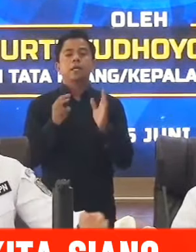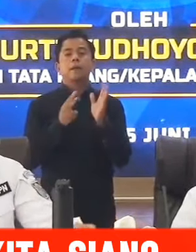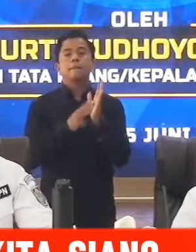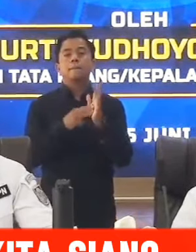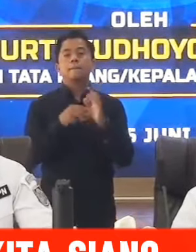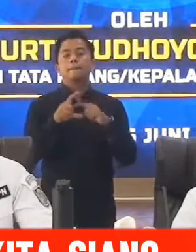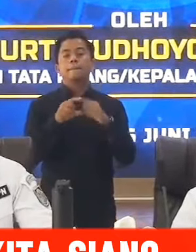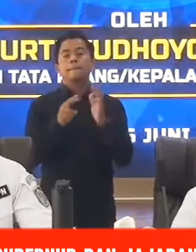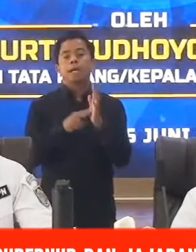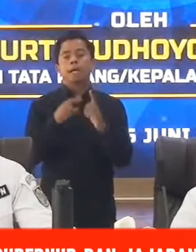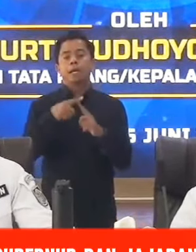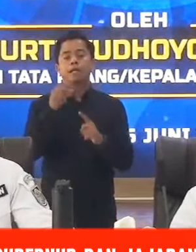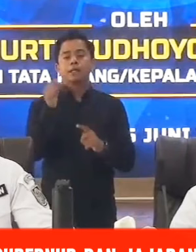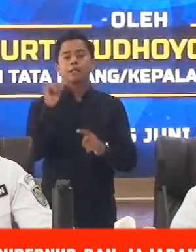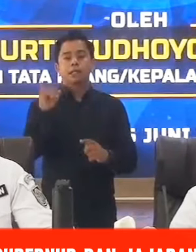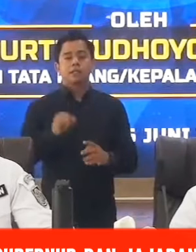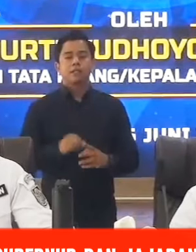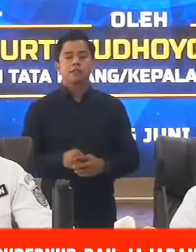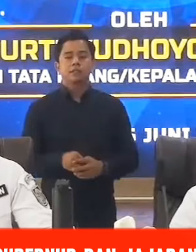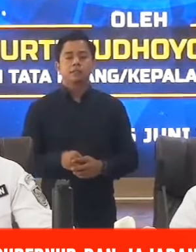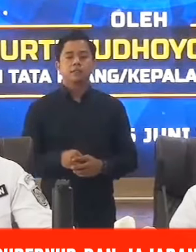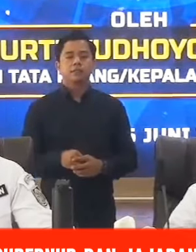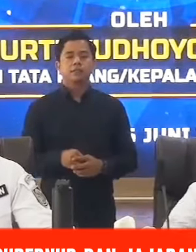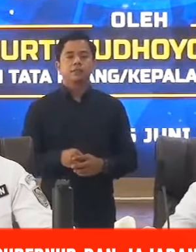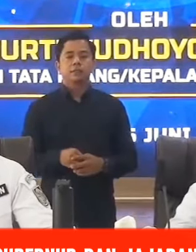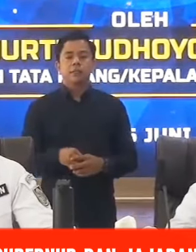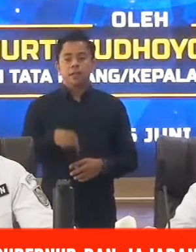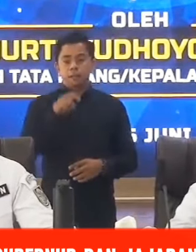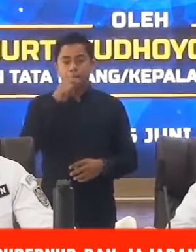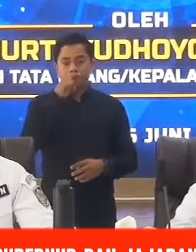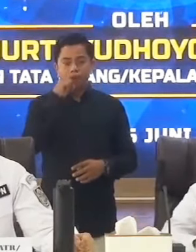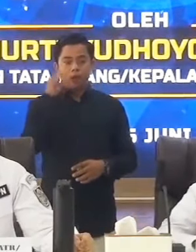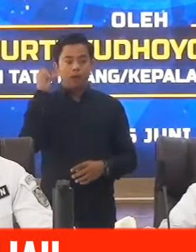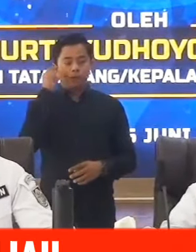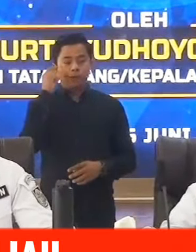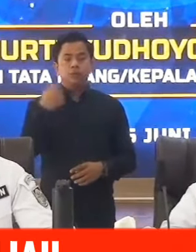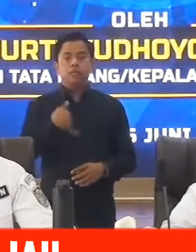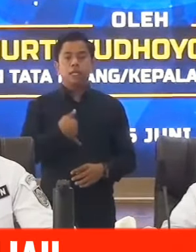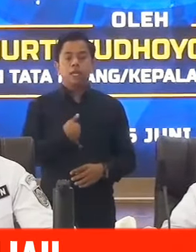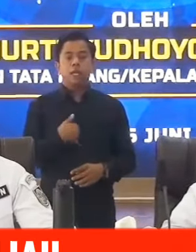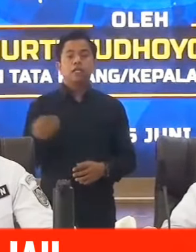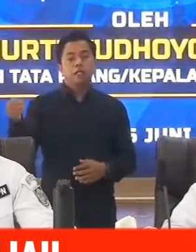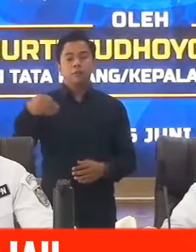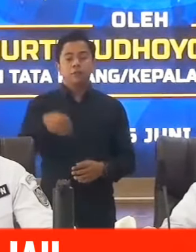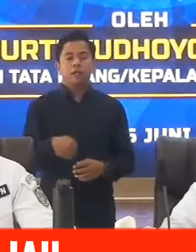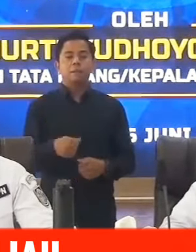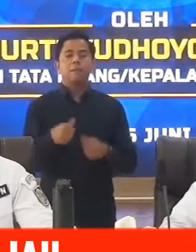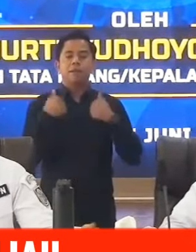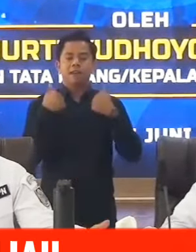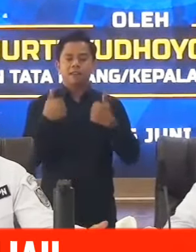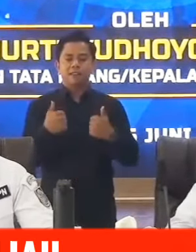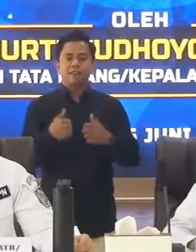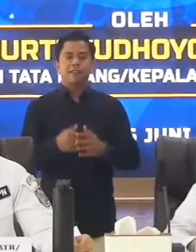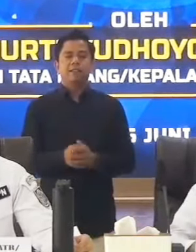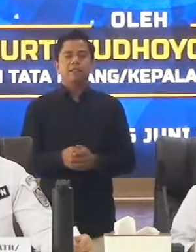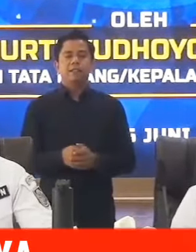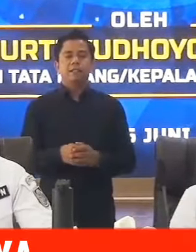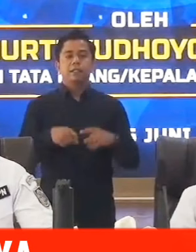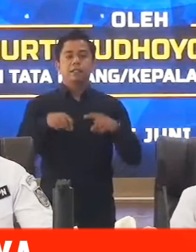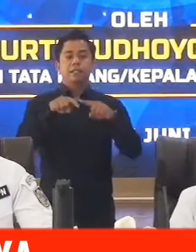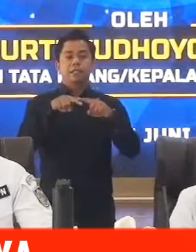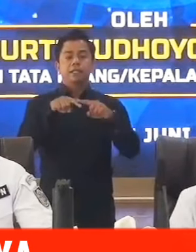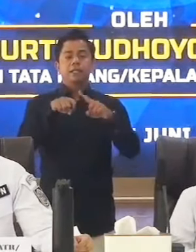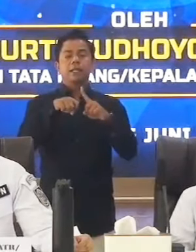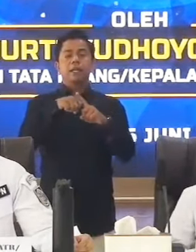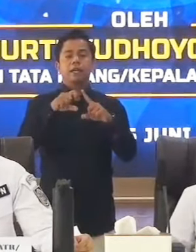cerita, siang saya diterima dengan baik oleh Bapak Gubernur dan jajaran di kantor beliau,